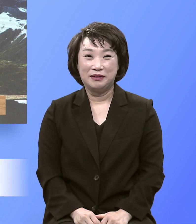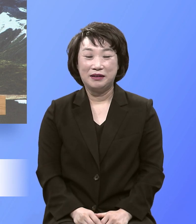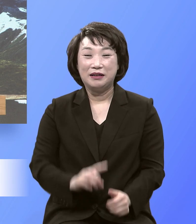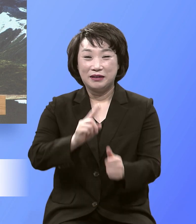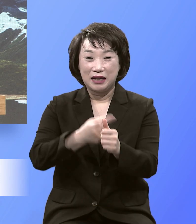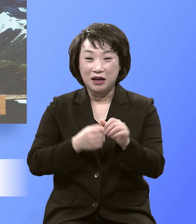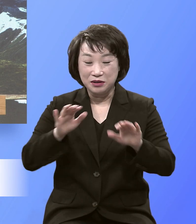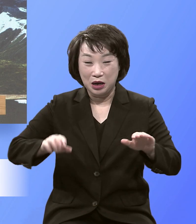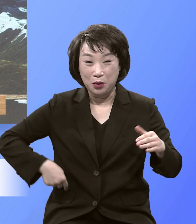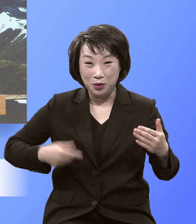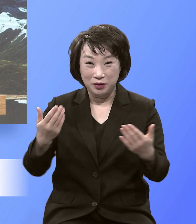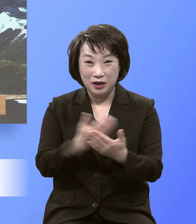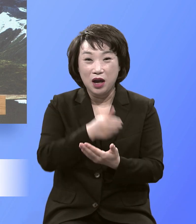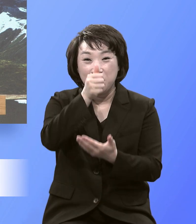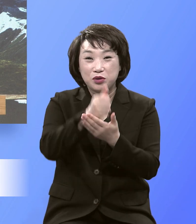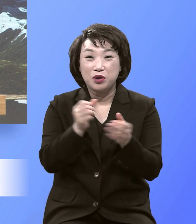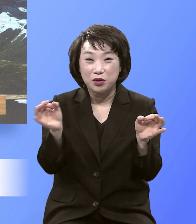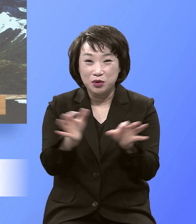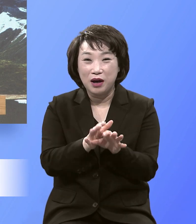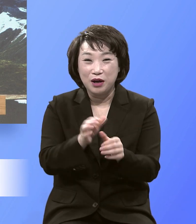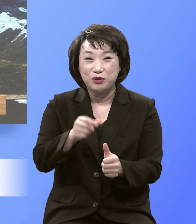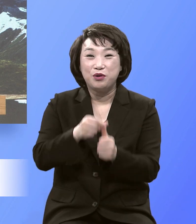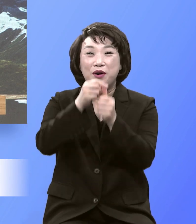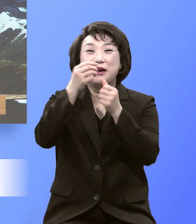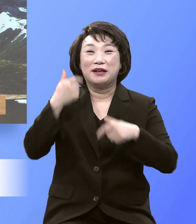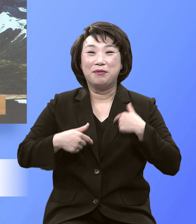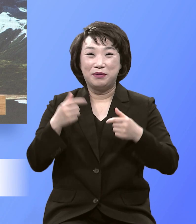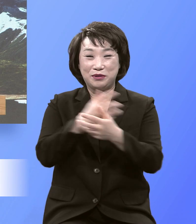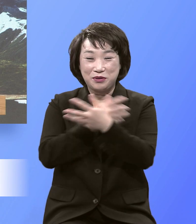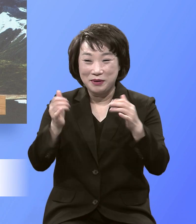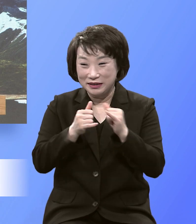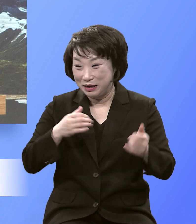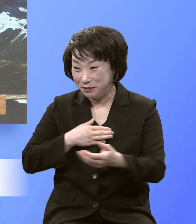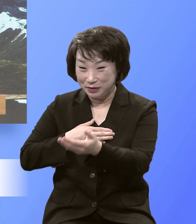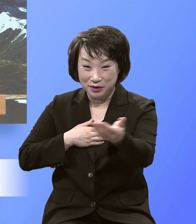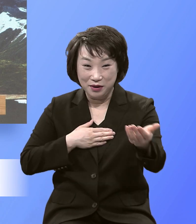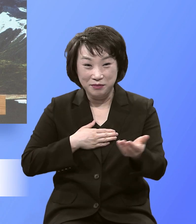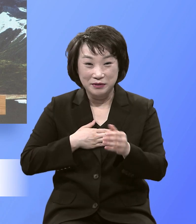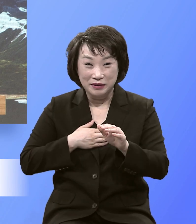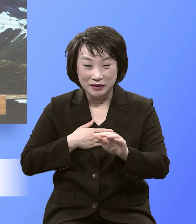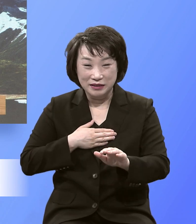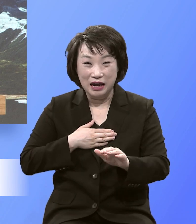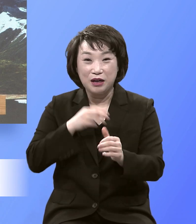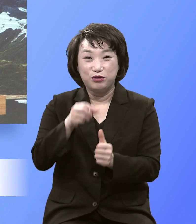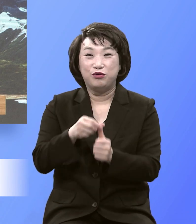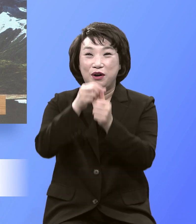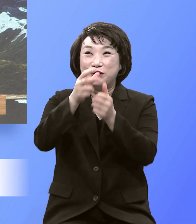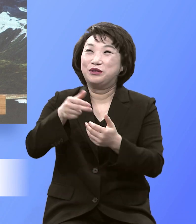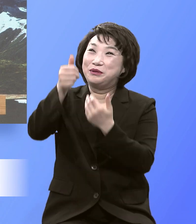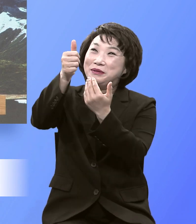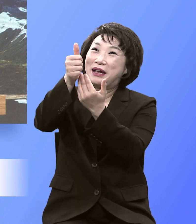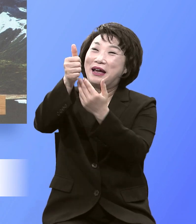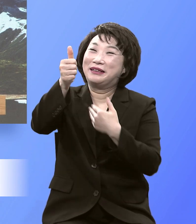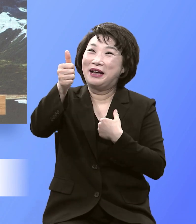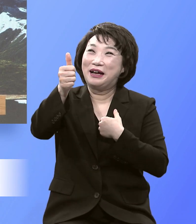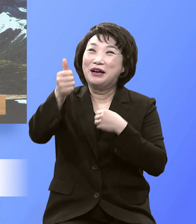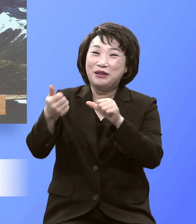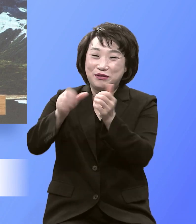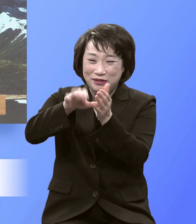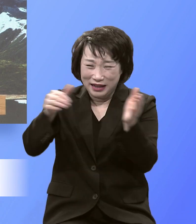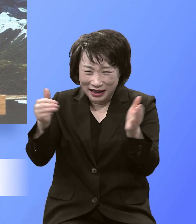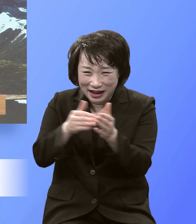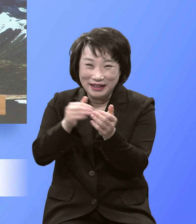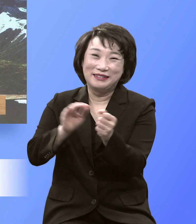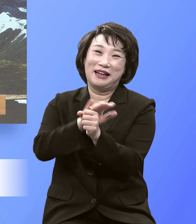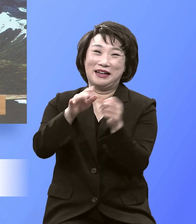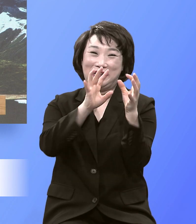그러므로 회개하여 속죄받은 구원의 기쁨이 충만한 자는 구원의 주님을 죽도록